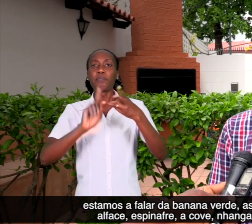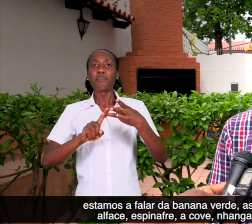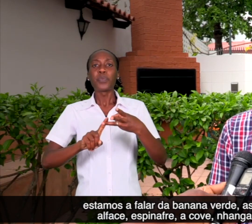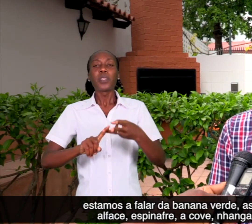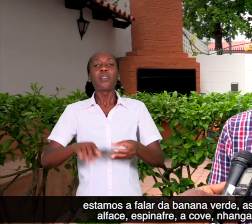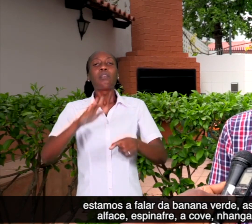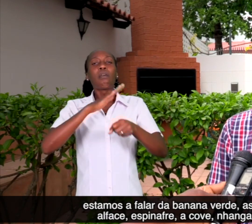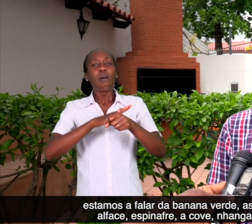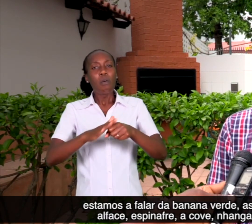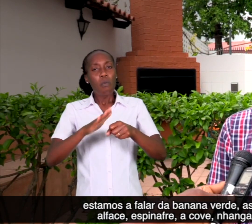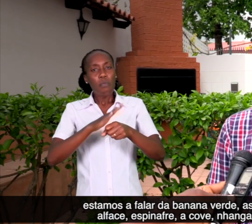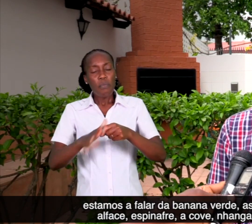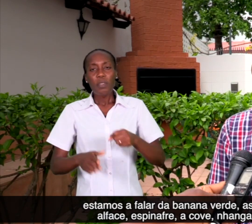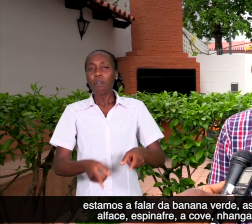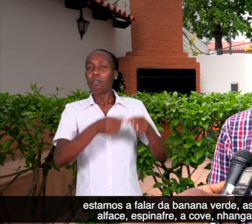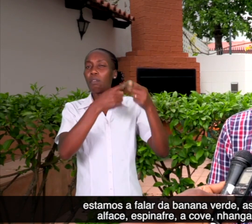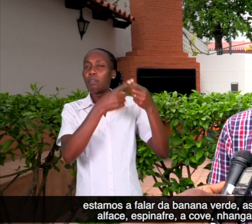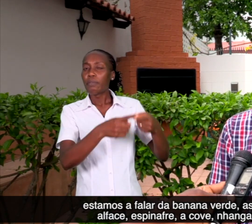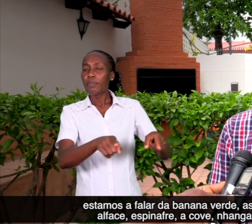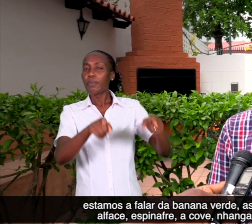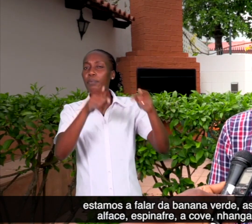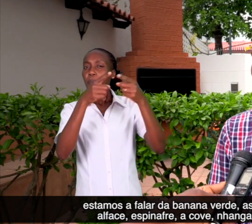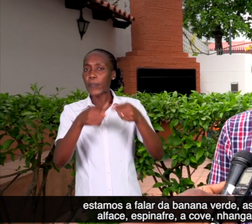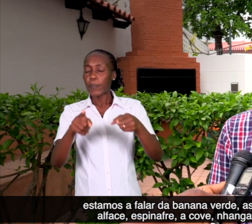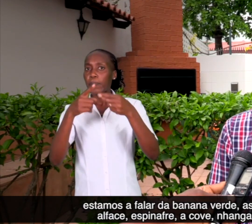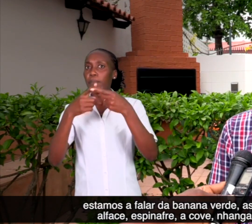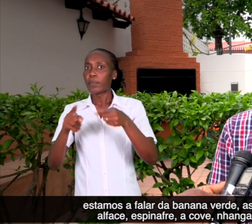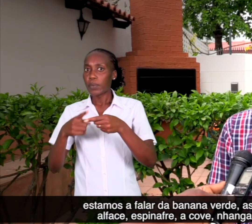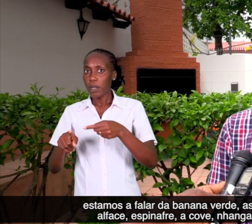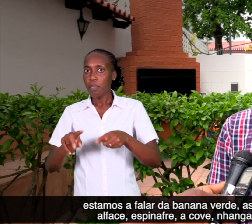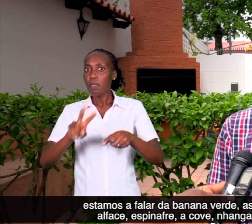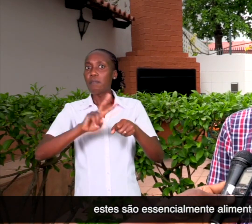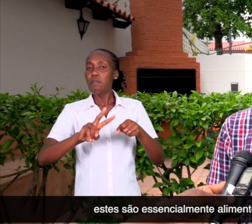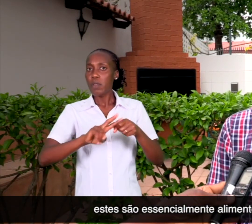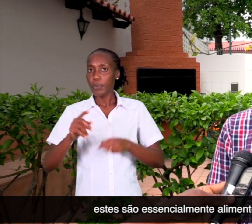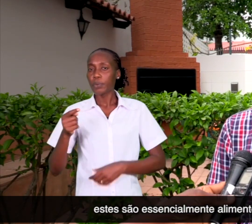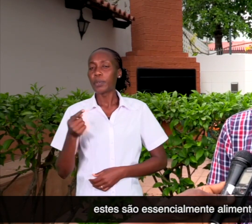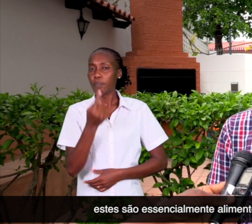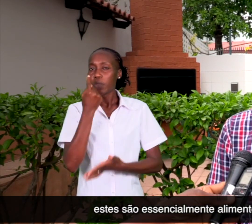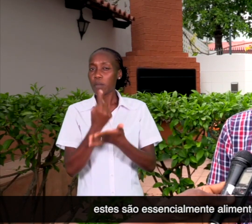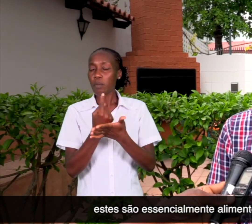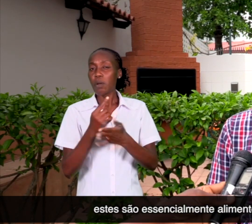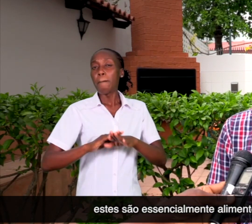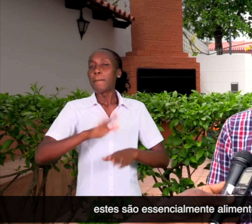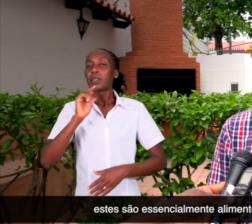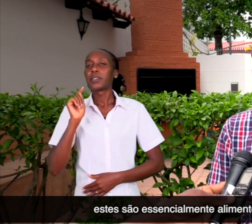também a couve, a nhangana, o tseque. Estes são